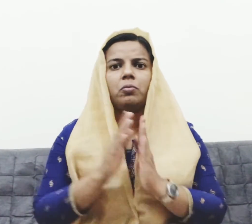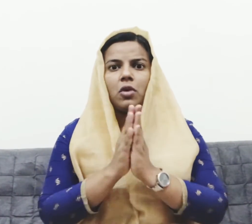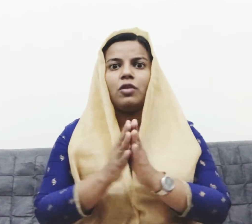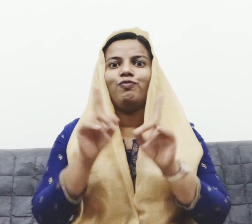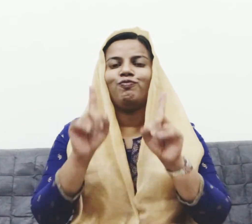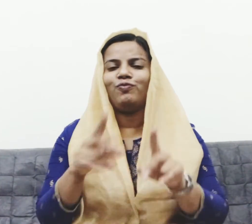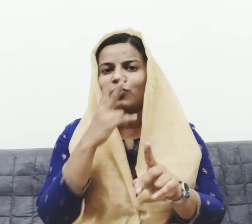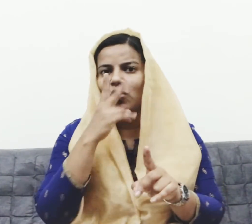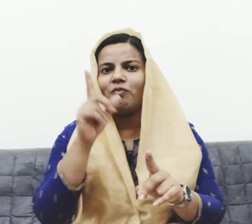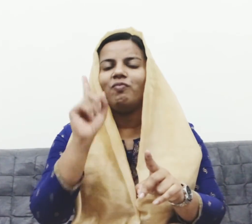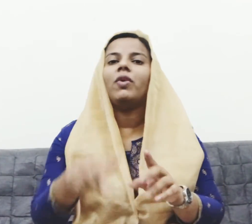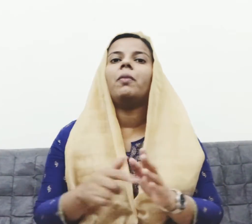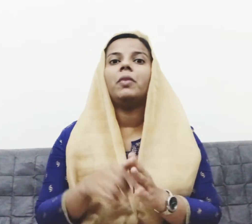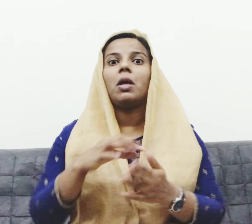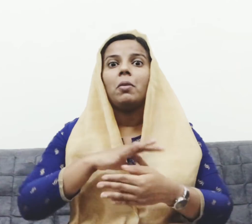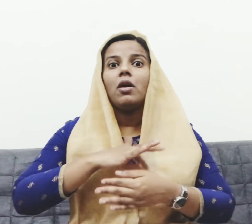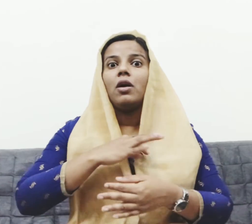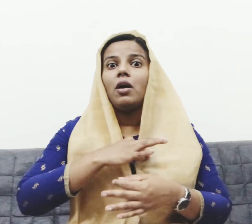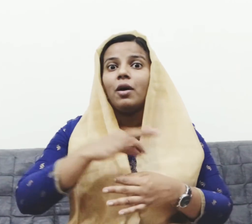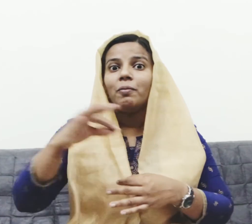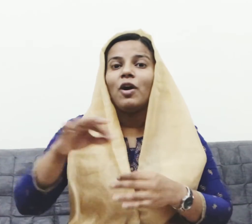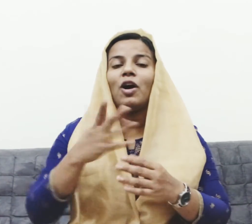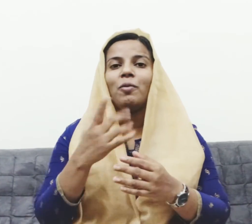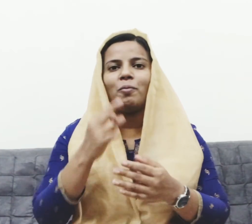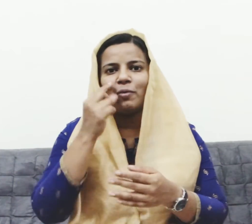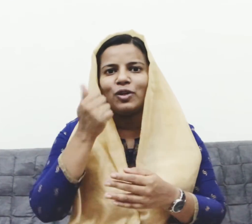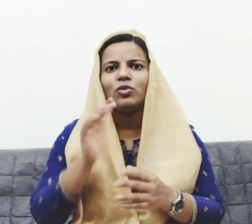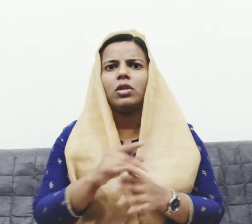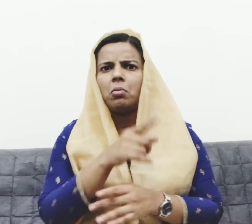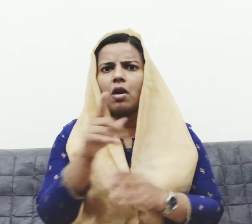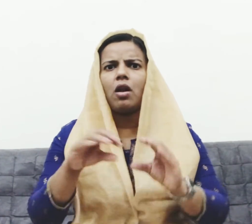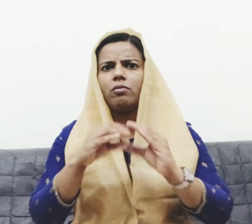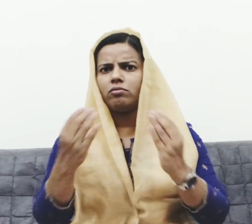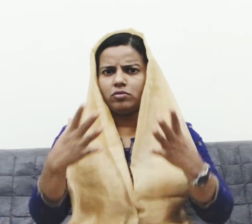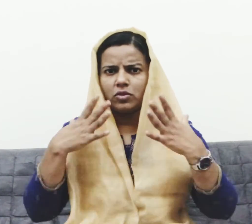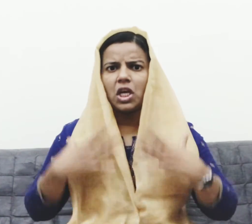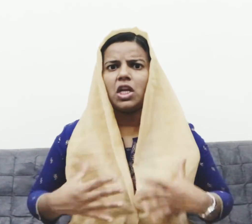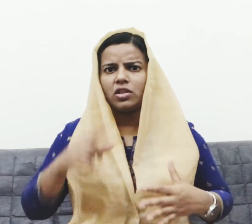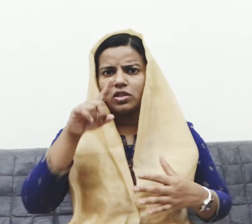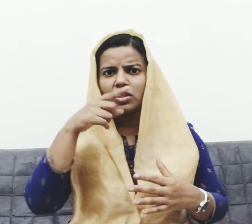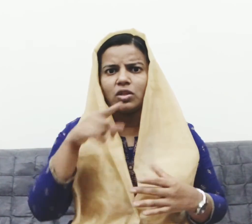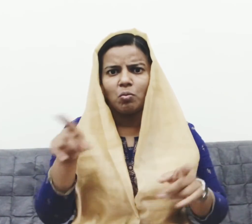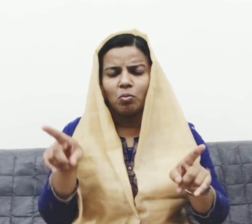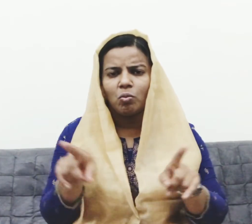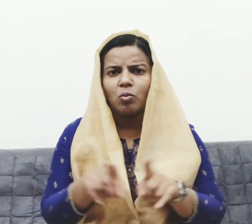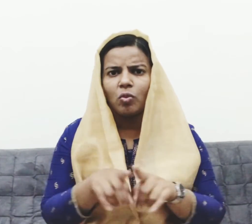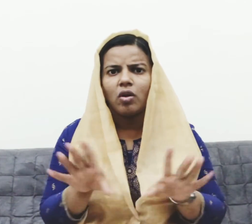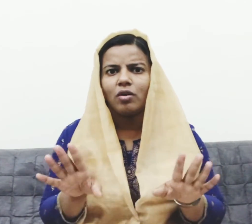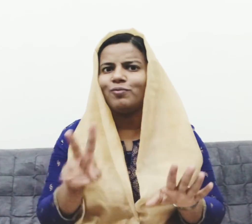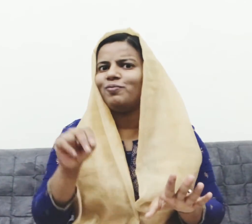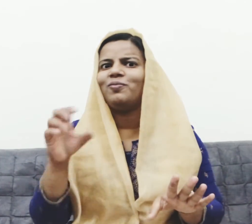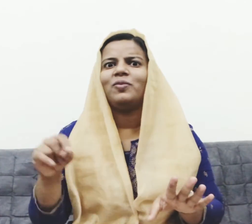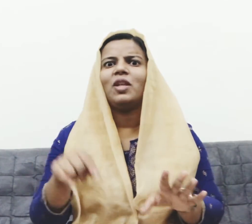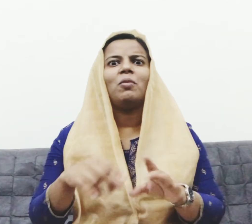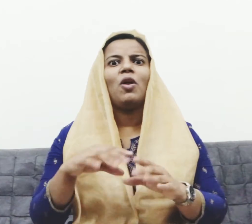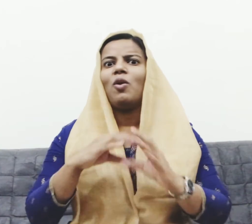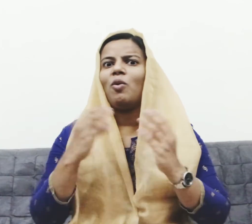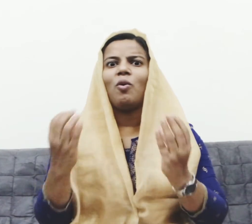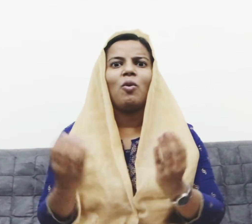പാടില്ല. അപ്പോൾ നമ്മൾ ആത്മീക മനുഷ്യരാണ്, നമ്മൾ ജഡത്തിനനുസരിച്ച് ജീവിക്കുന്നവരല്ല, നമ്മൾ ജഡത്തിന് കടക്കാരല്ല, നമ്മൾ